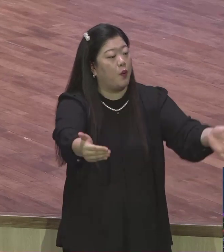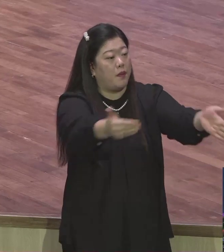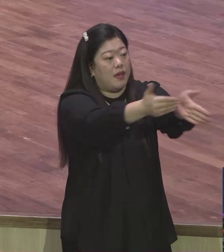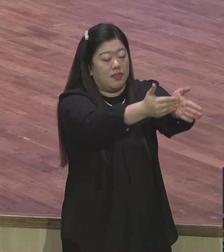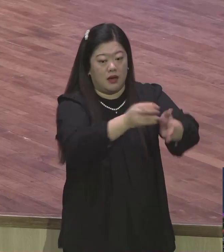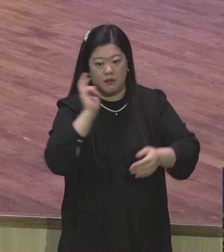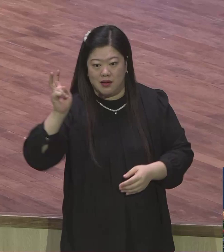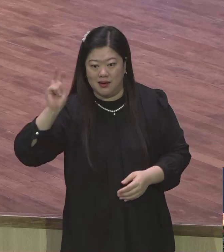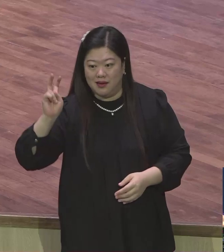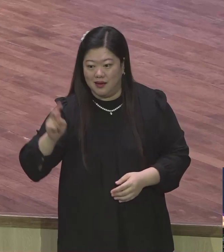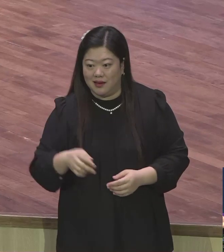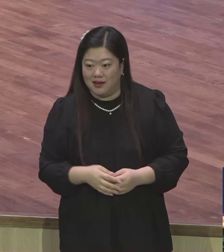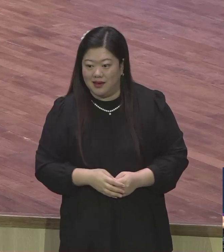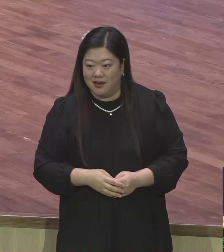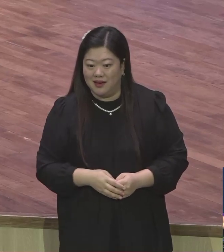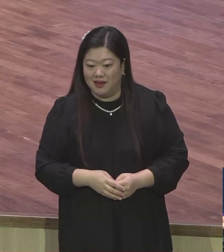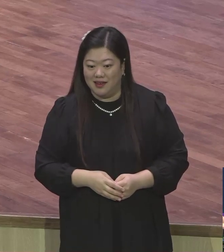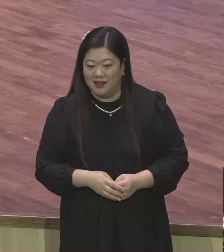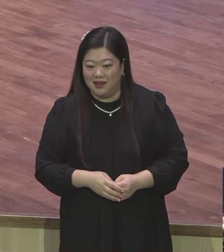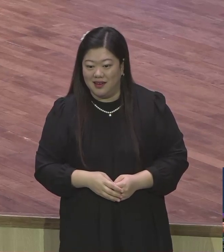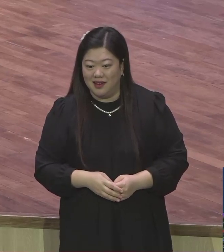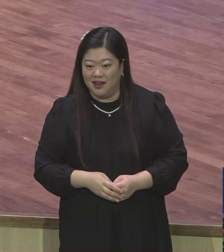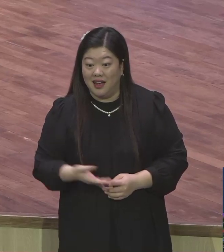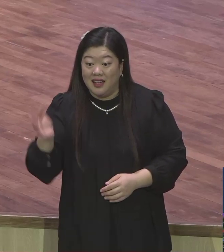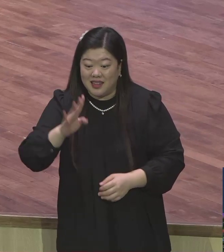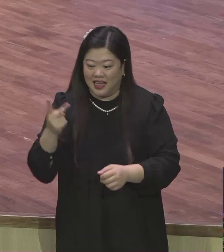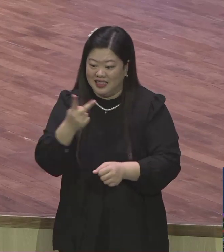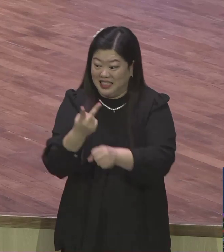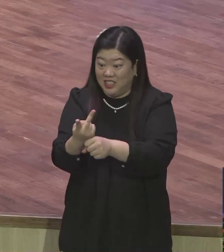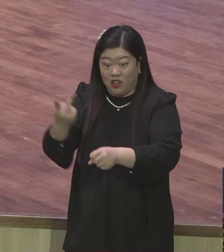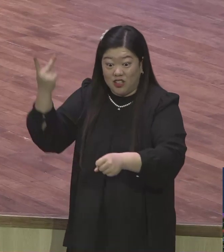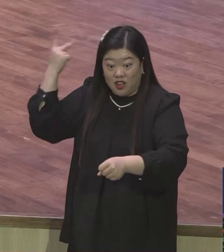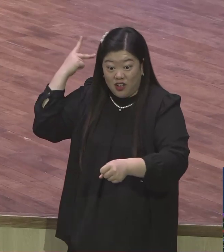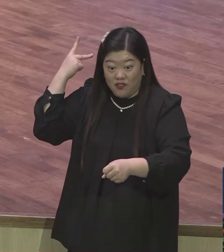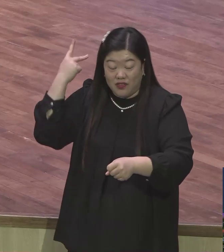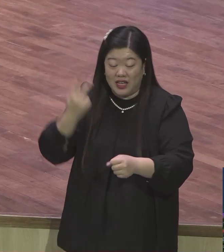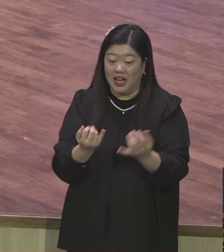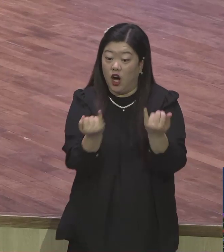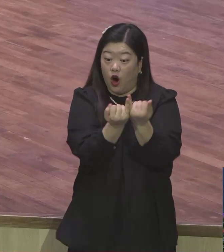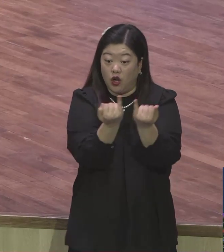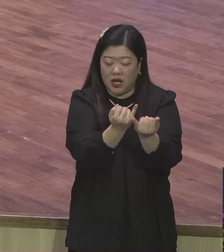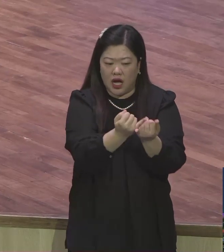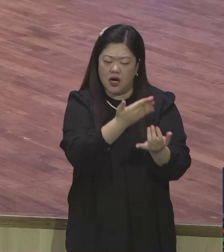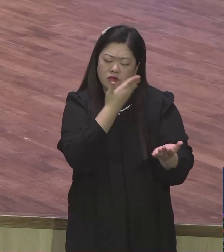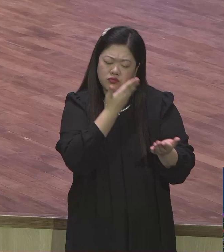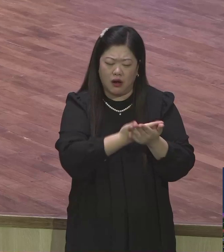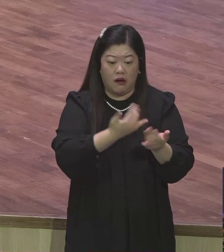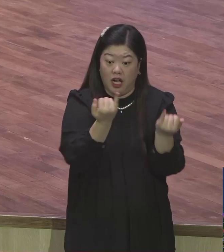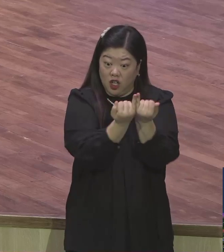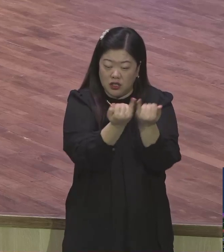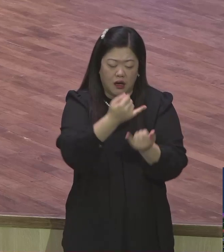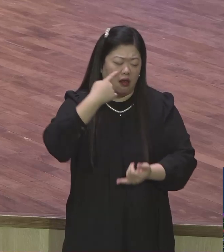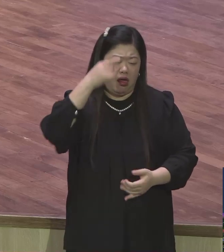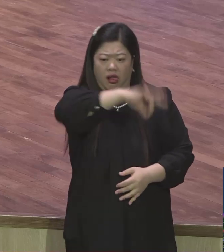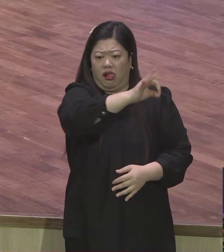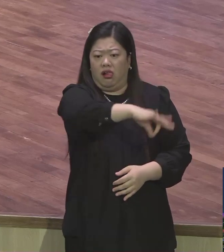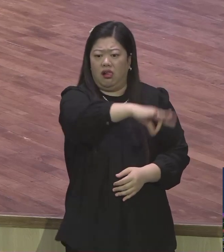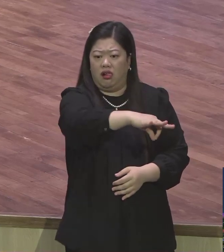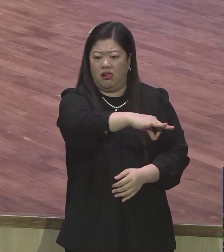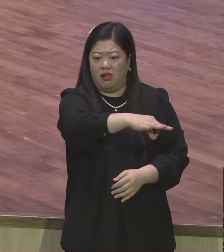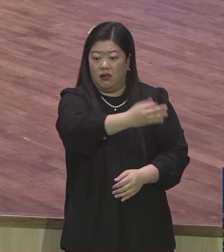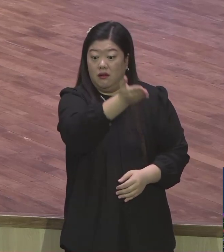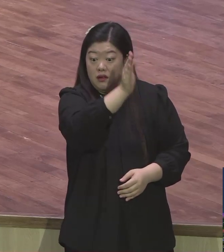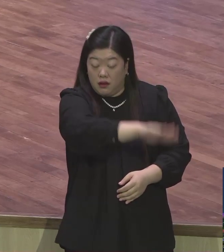그런 2000년 전에 그런 시대에 3분의 1이 여자였대요. 베베를 비롯해서 여성